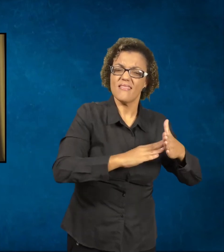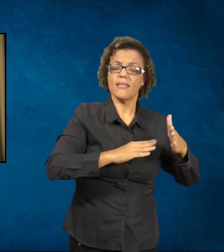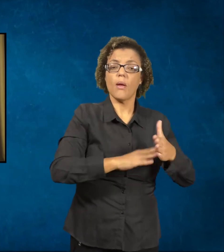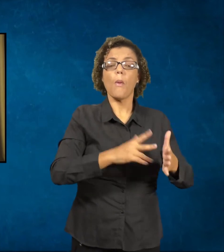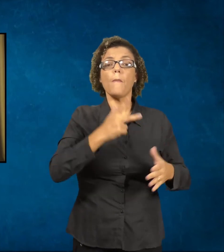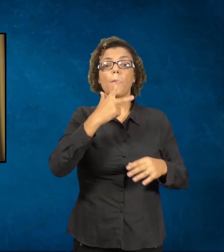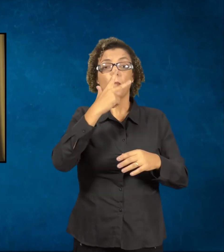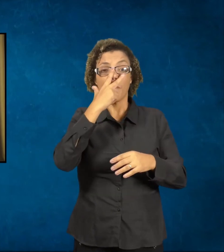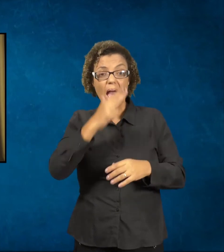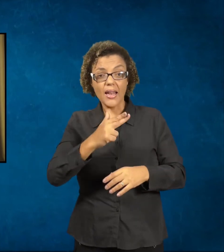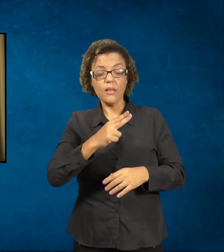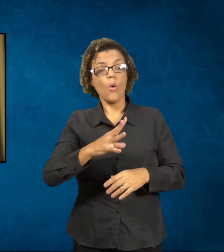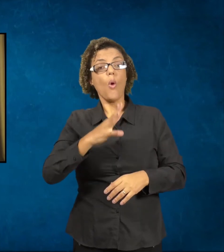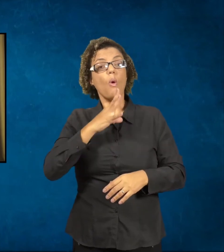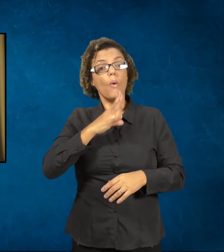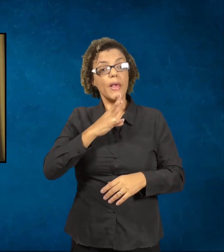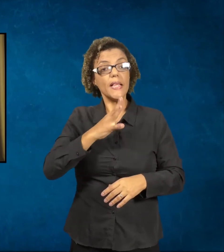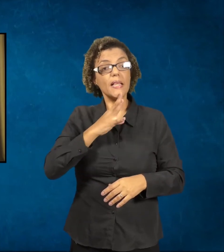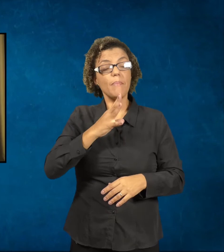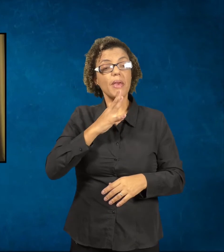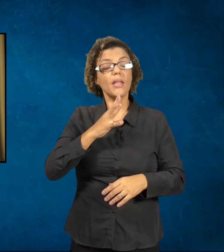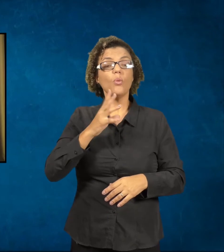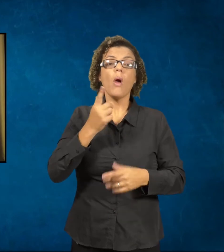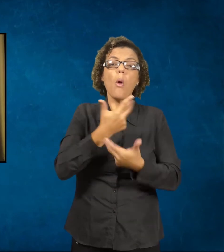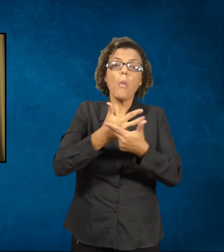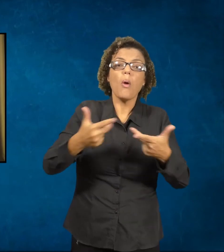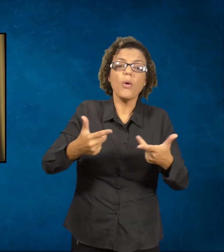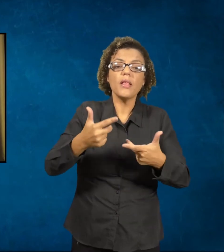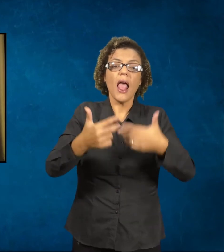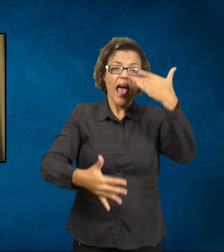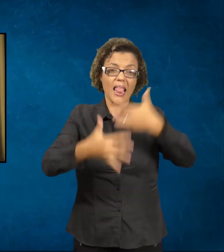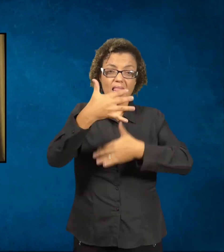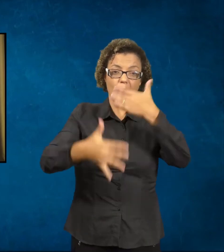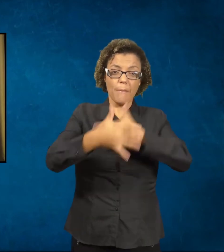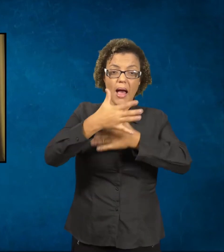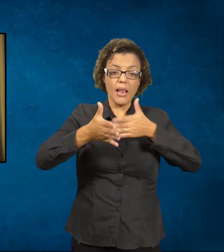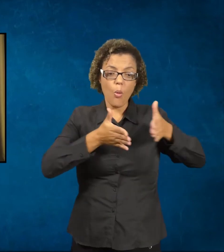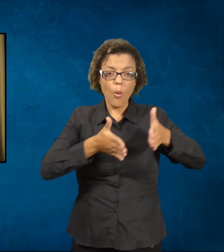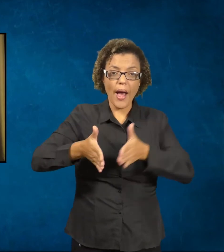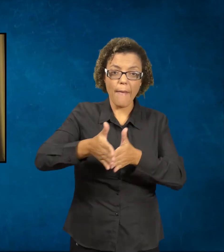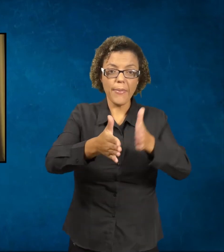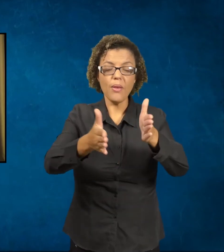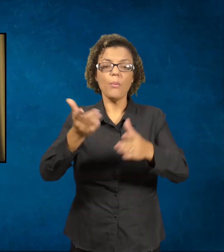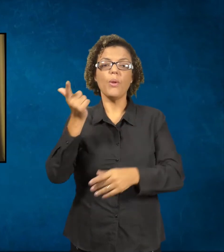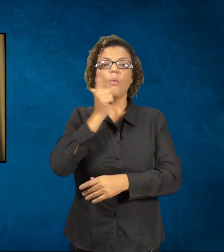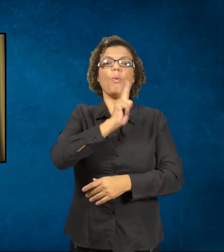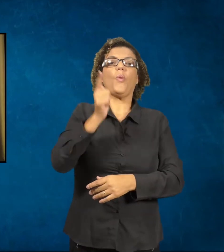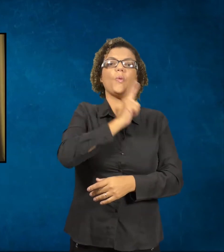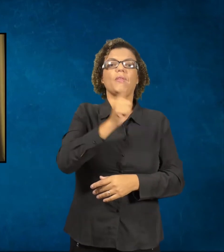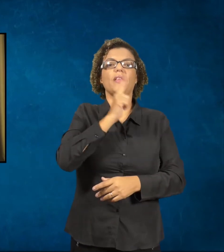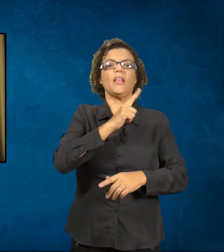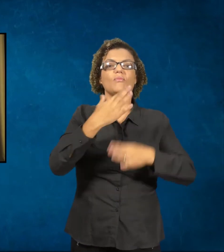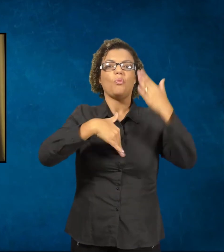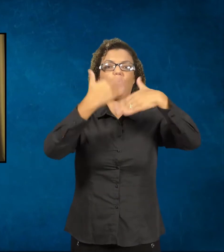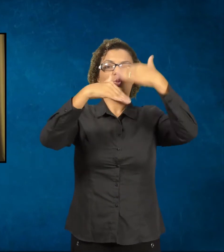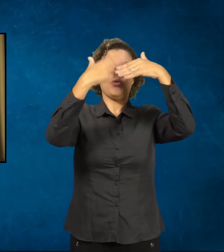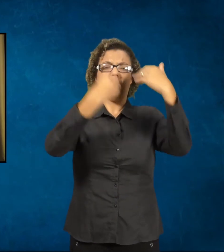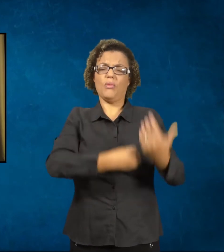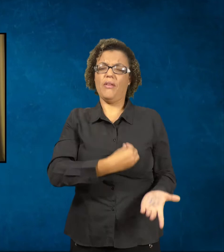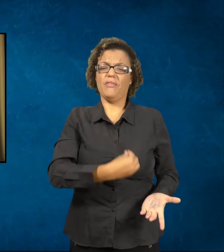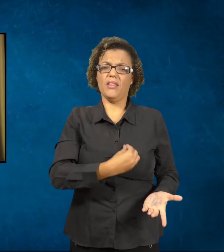coisa prazerosa, vantajosa. Agora você imagina que humanidade é essa que tem o conhecimento como